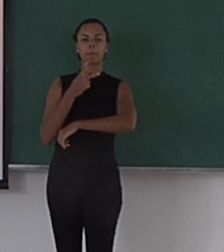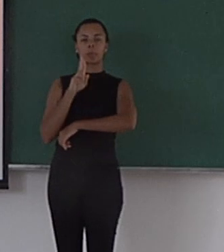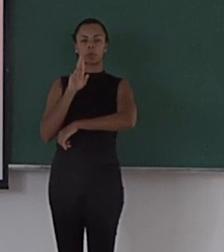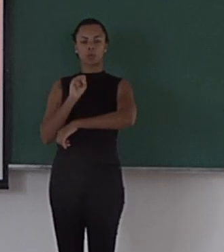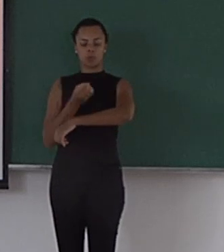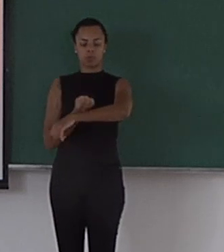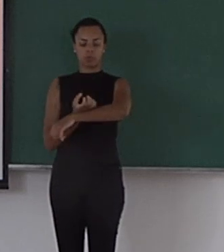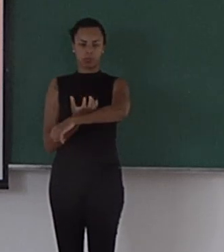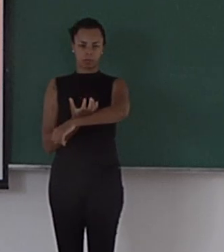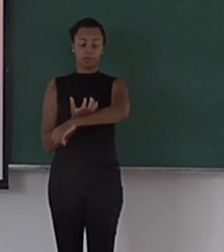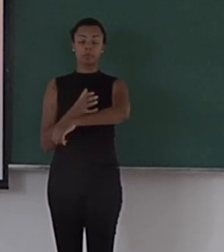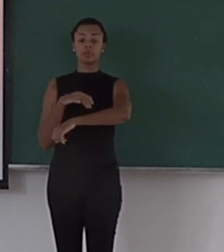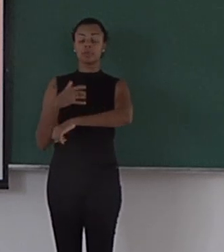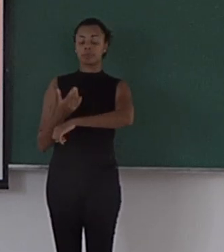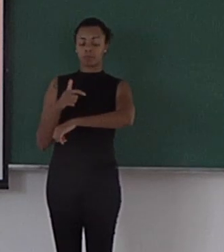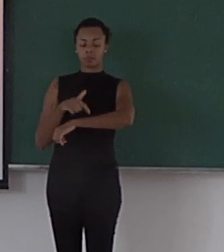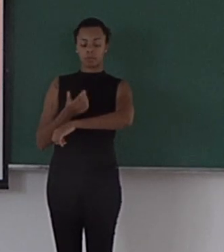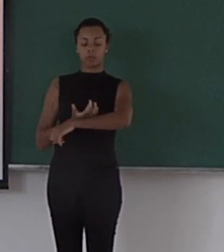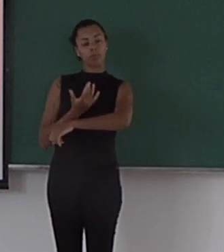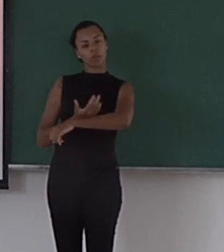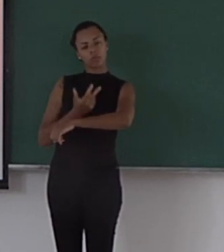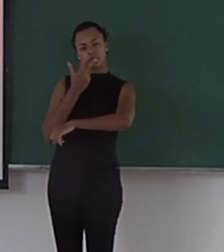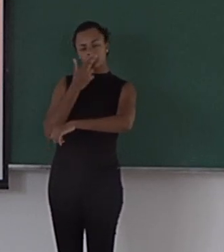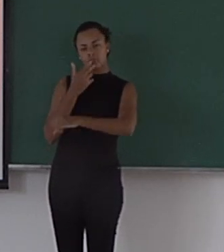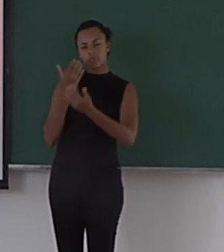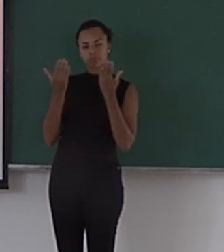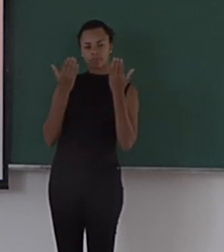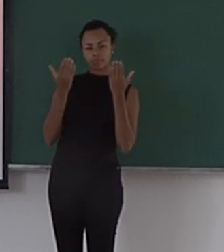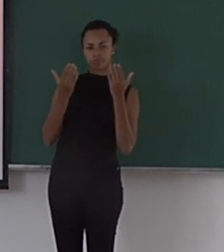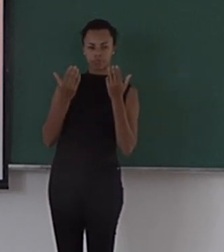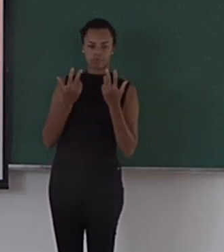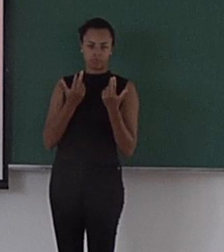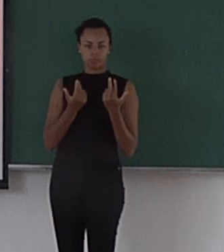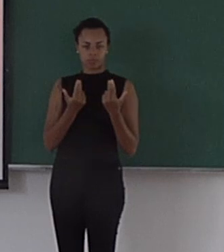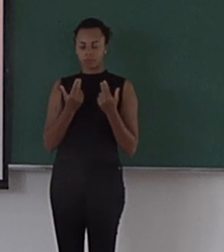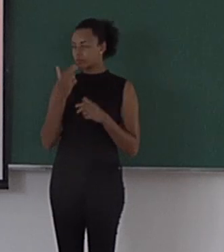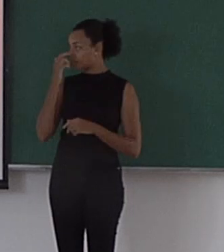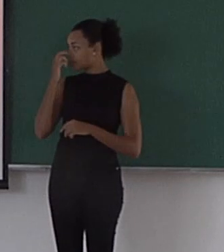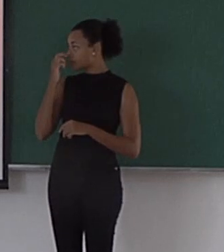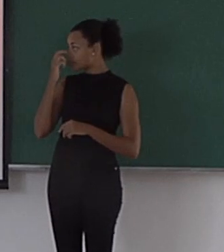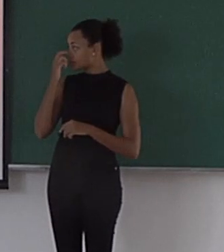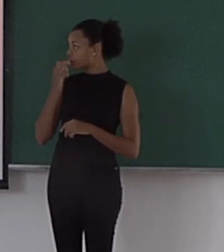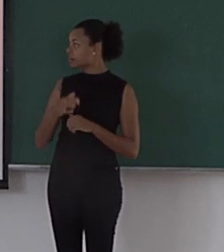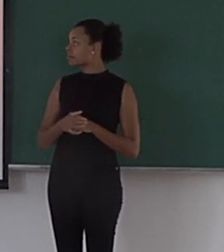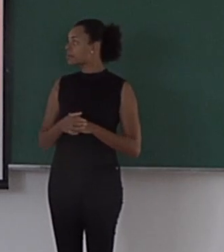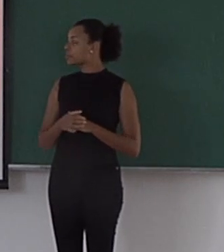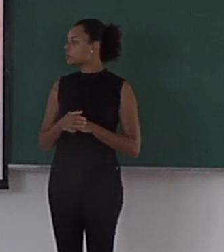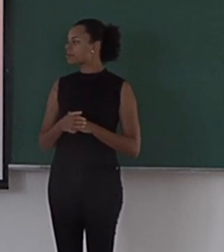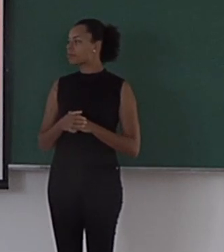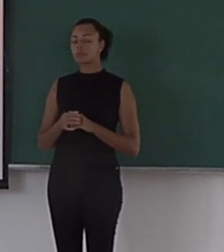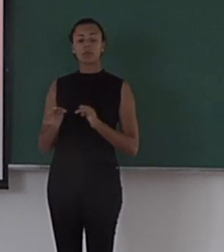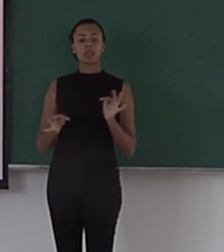né? Então a ciência considera a queimadura como se fosse um furúnculo. E trata-se disso